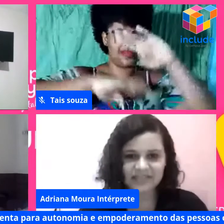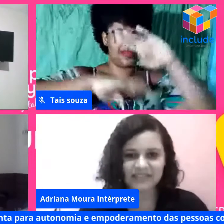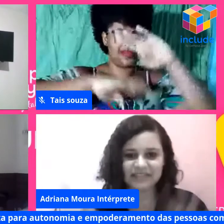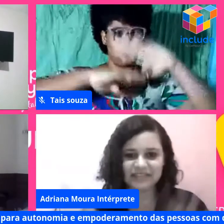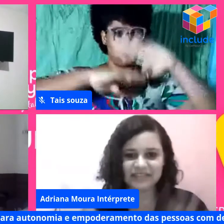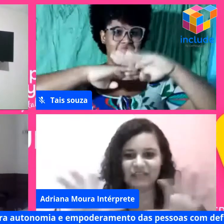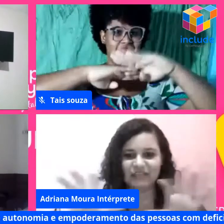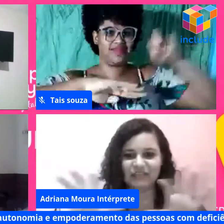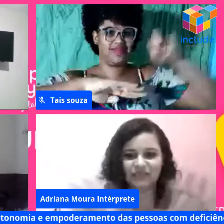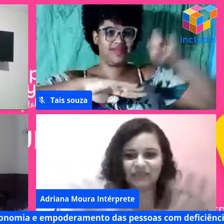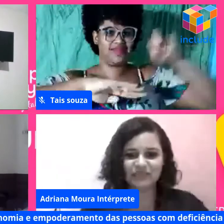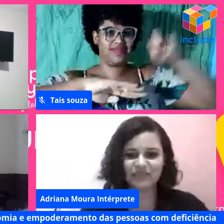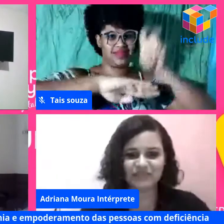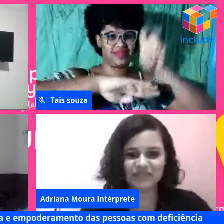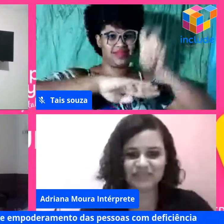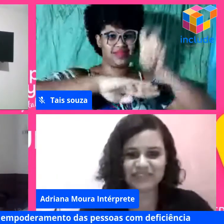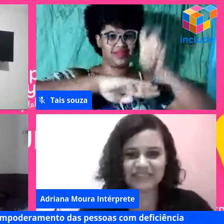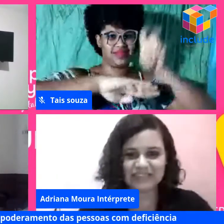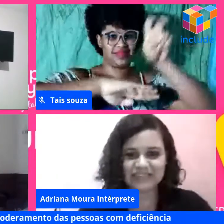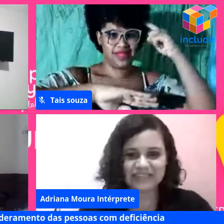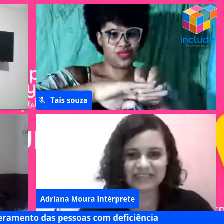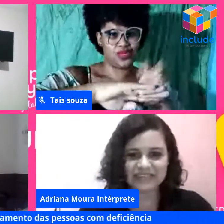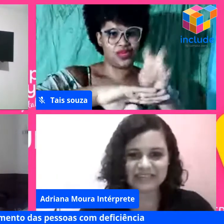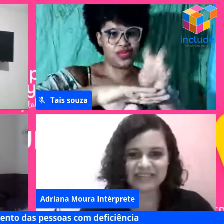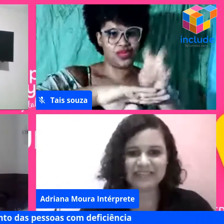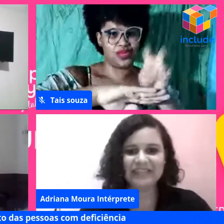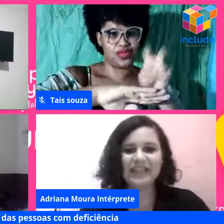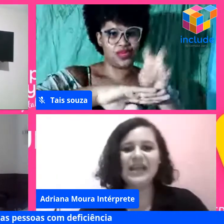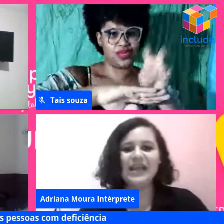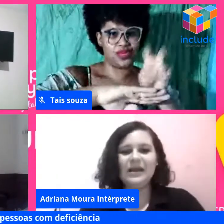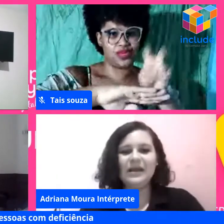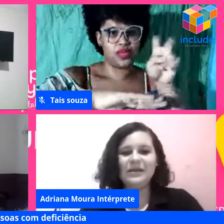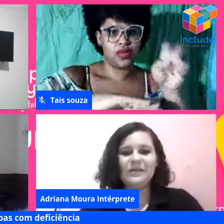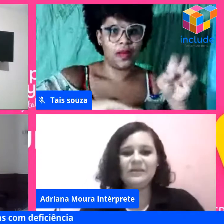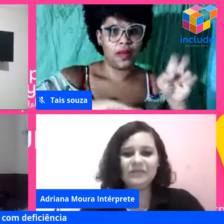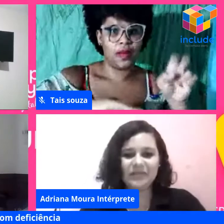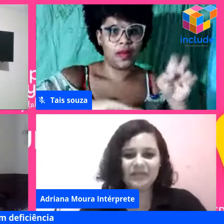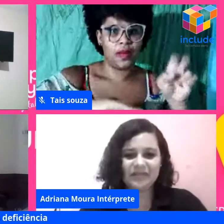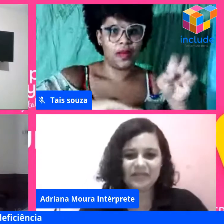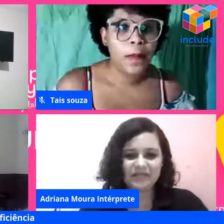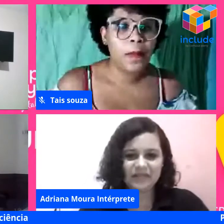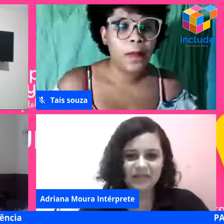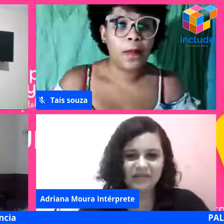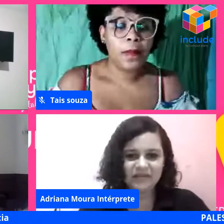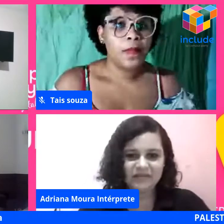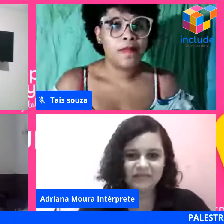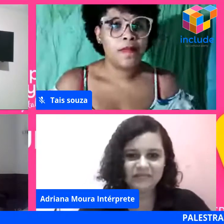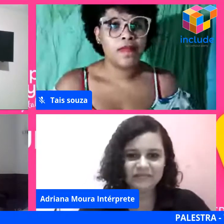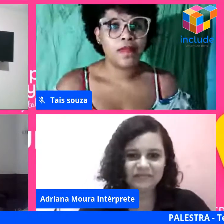Está travando.